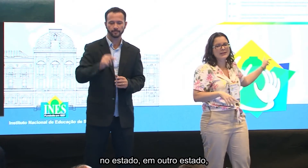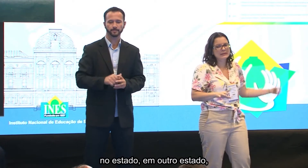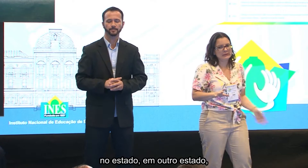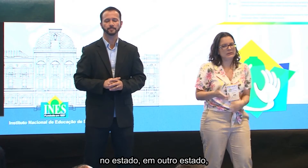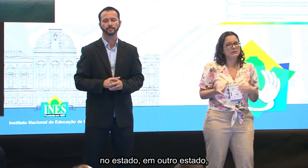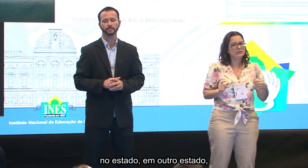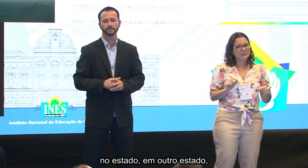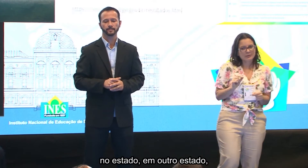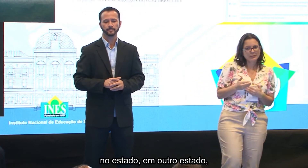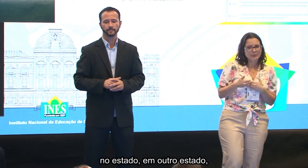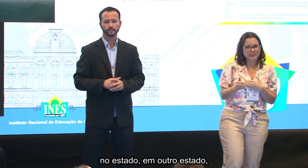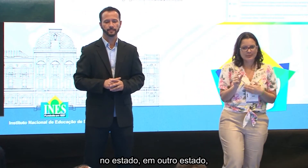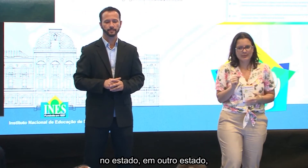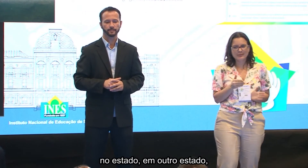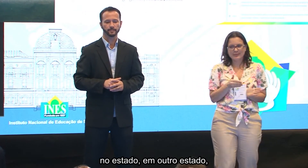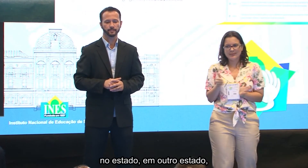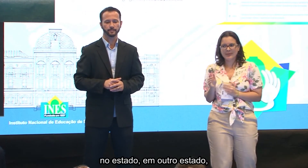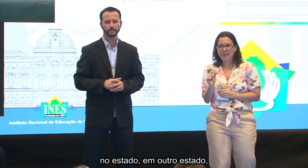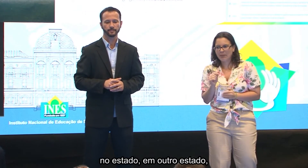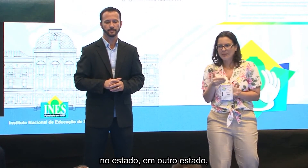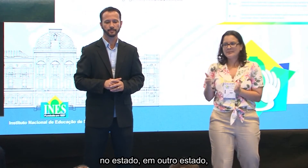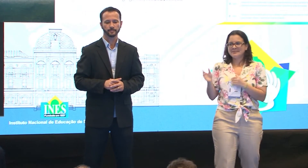num estado, em outro estado.